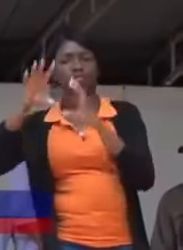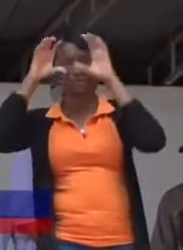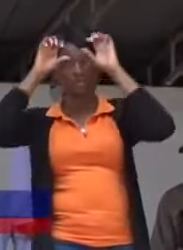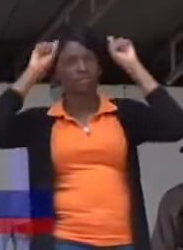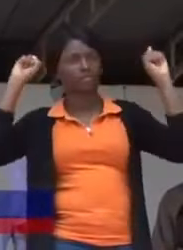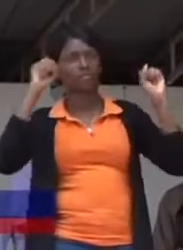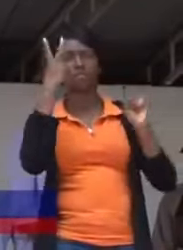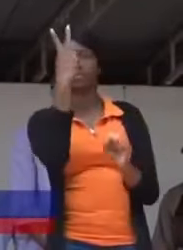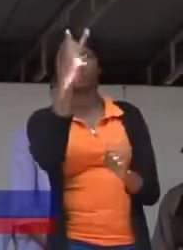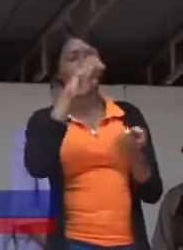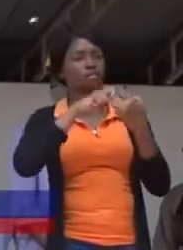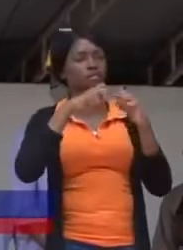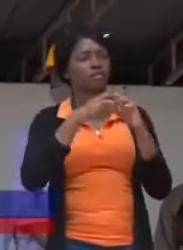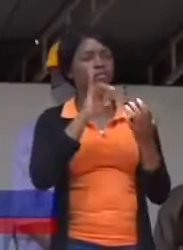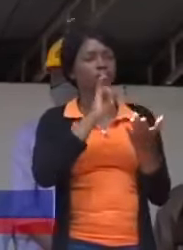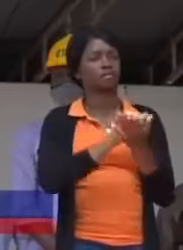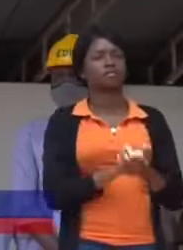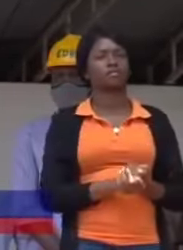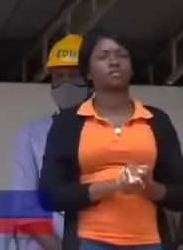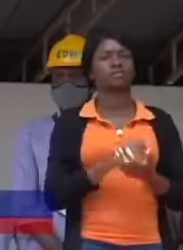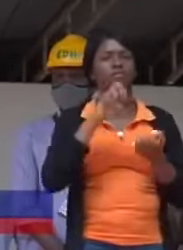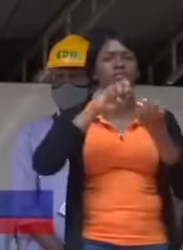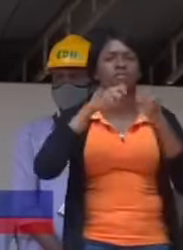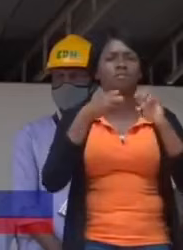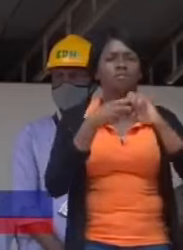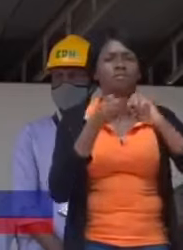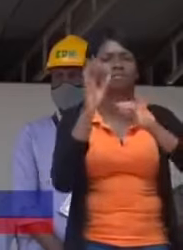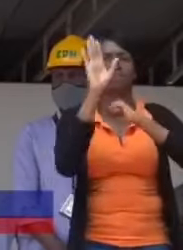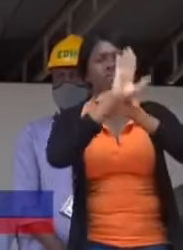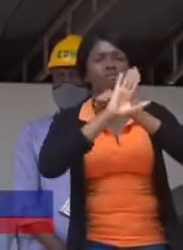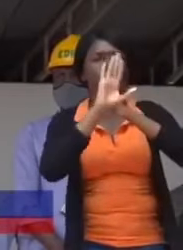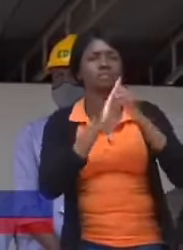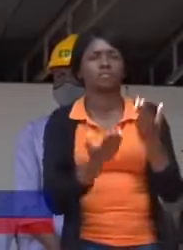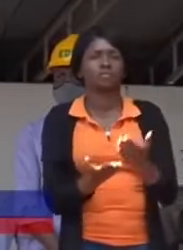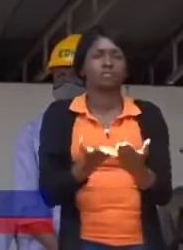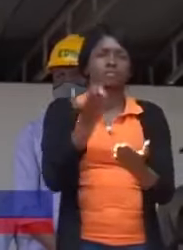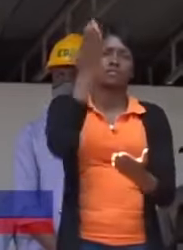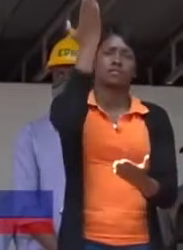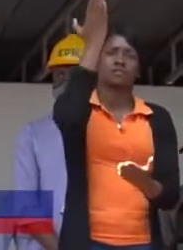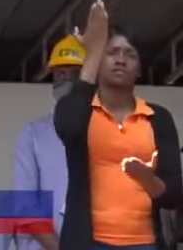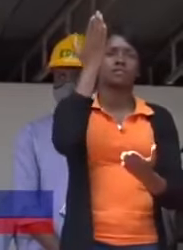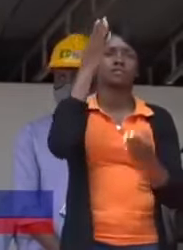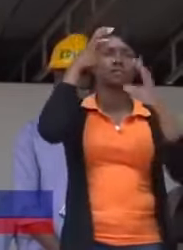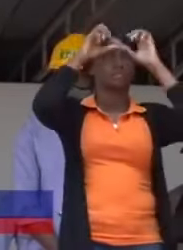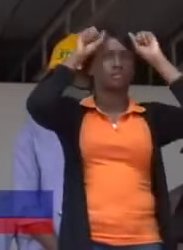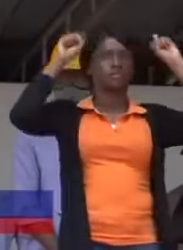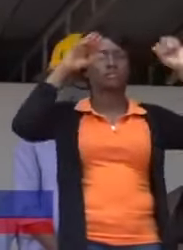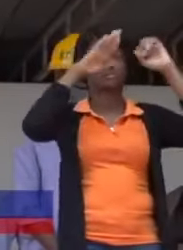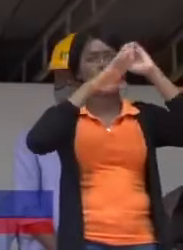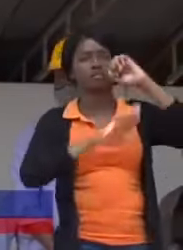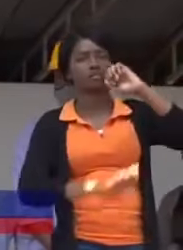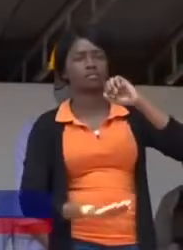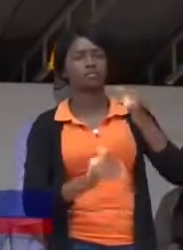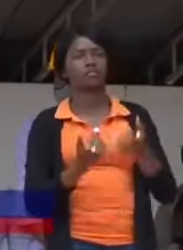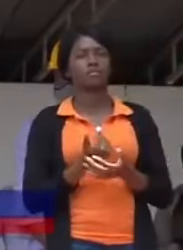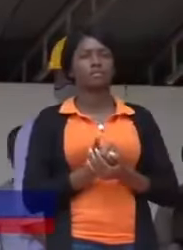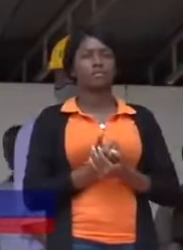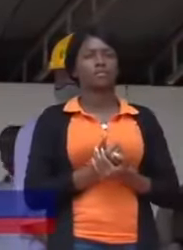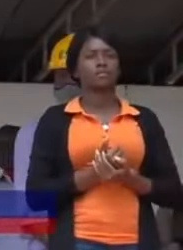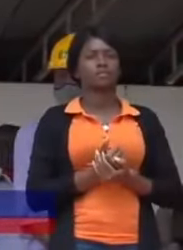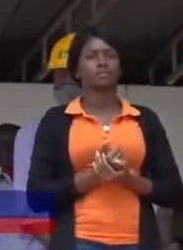ça. Vous entendez? Insécurité a monté, président descend. Et